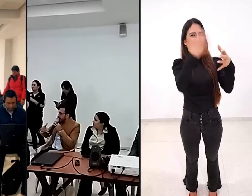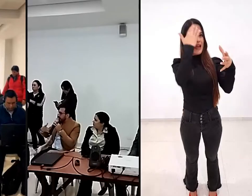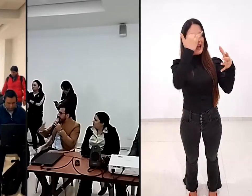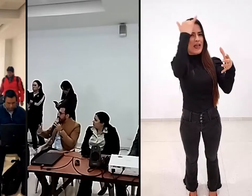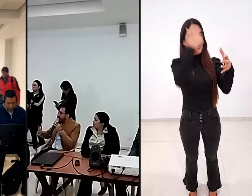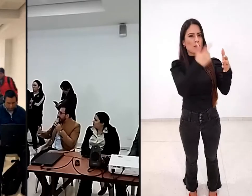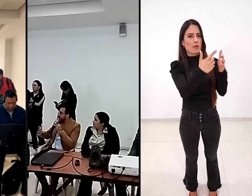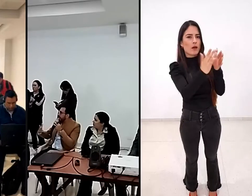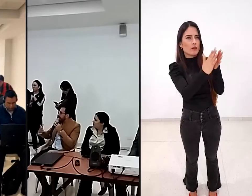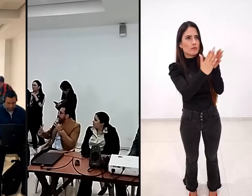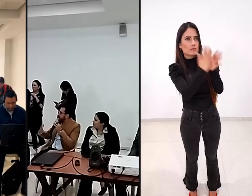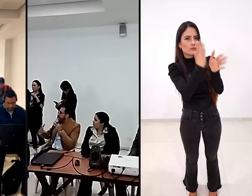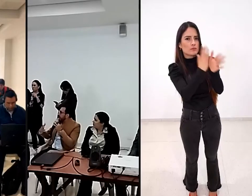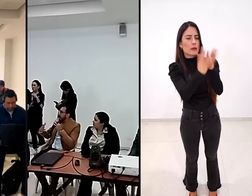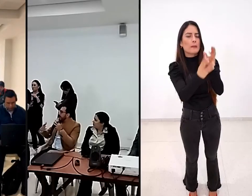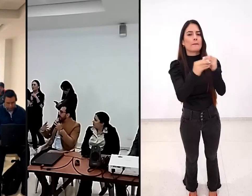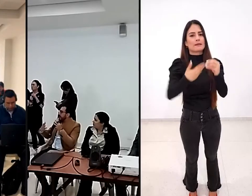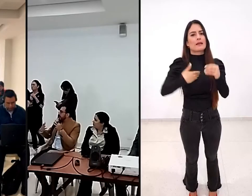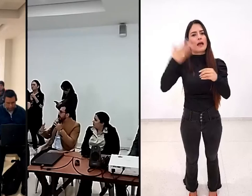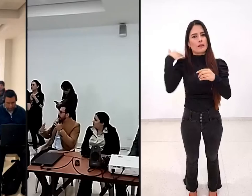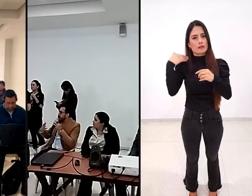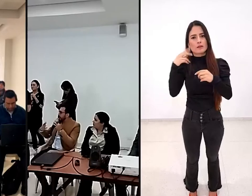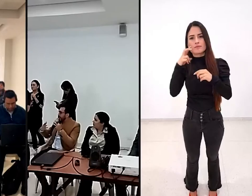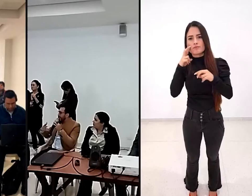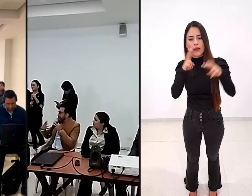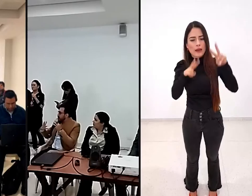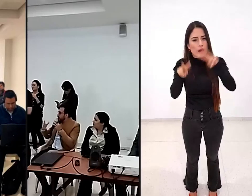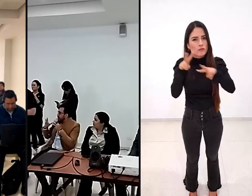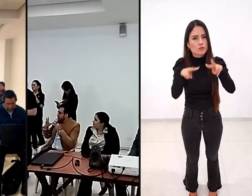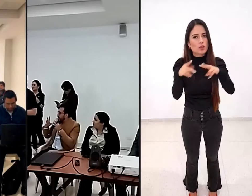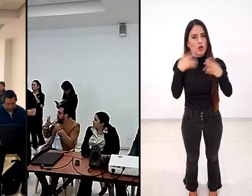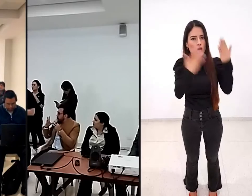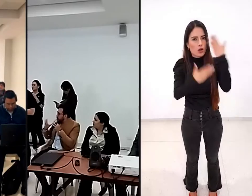sí no d